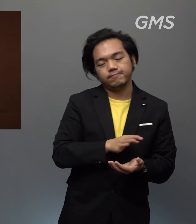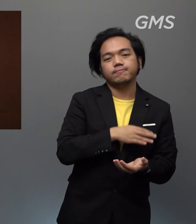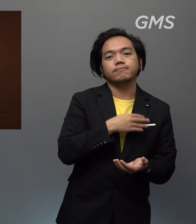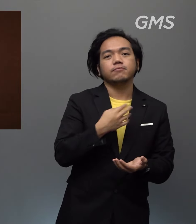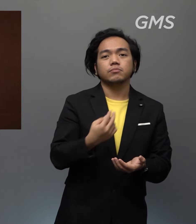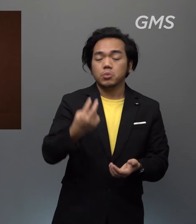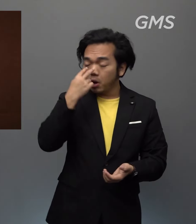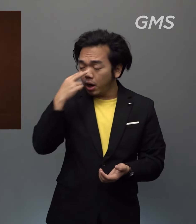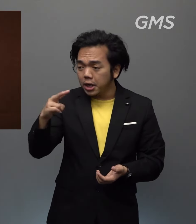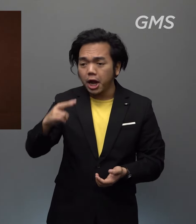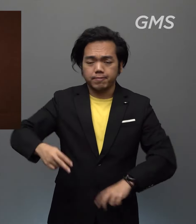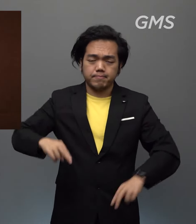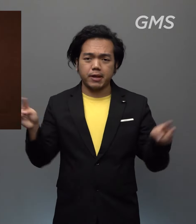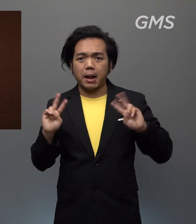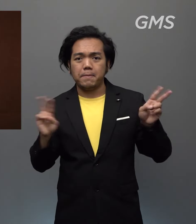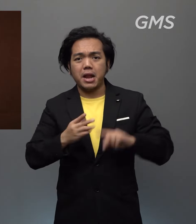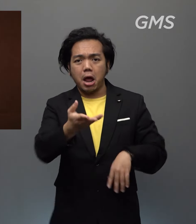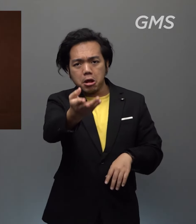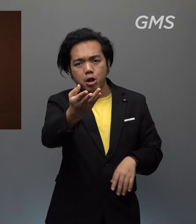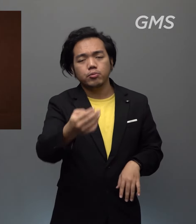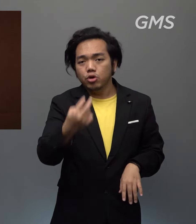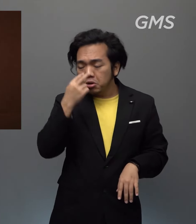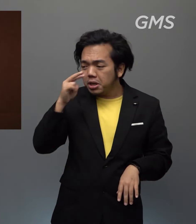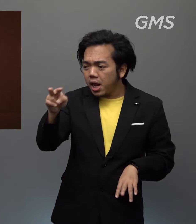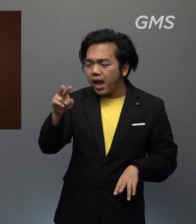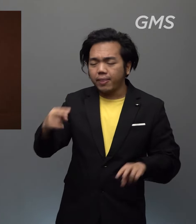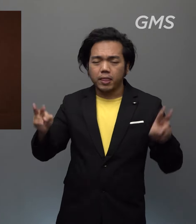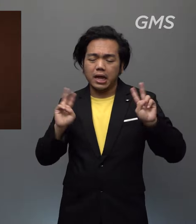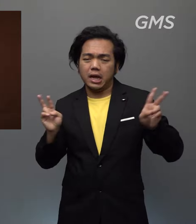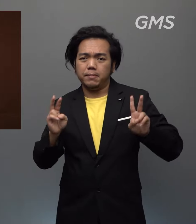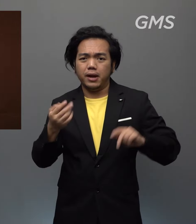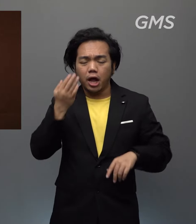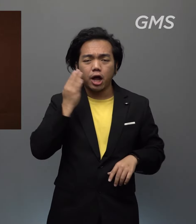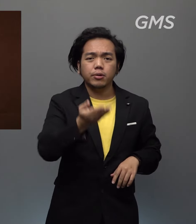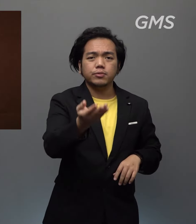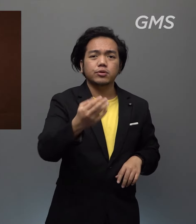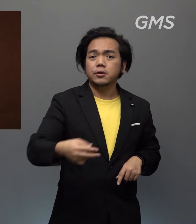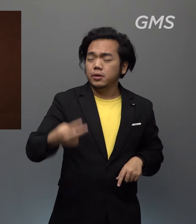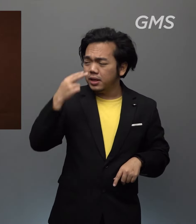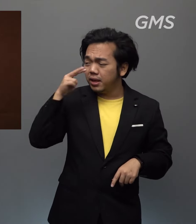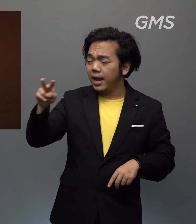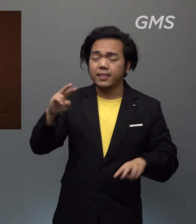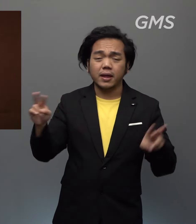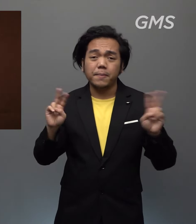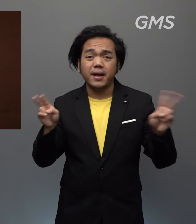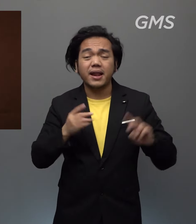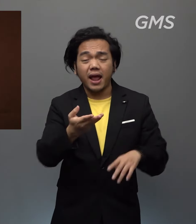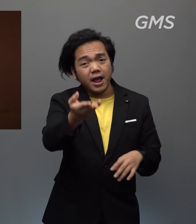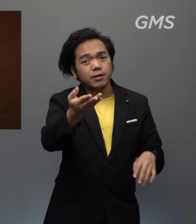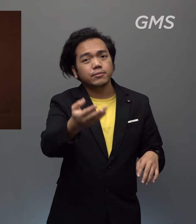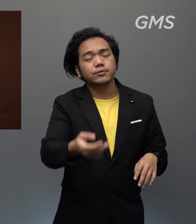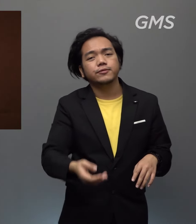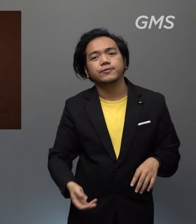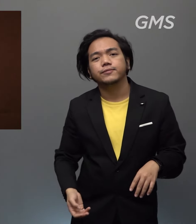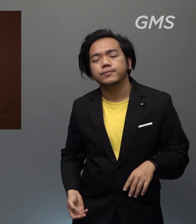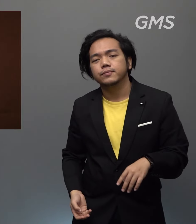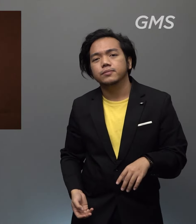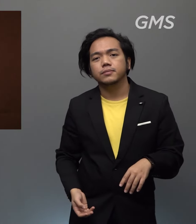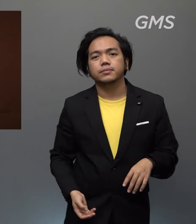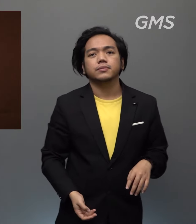Lihatlah kemenanganmu, lihatlah kemenanganmu, lihatlah kemenanganmu, lihatlah kemenanganmu.